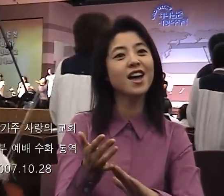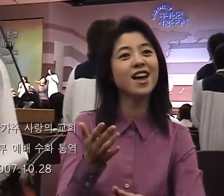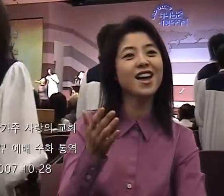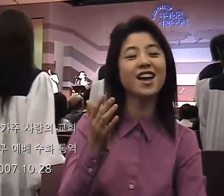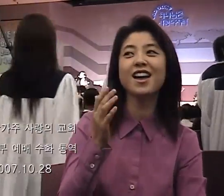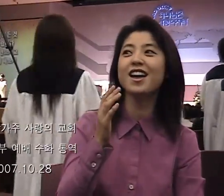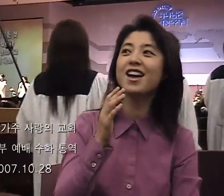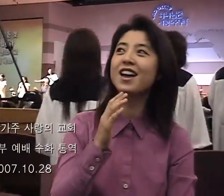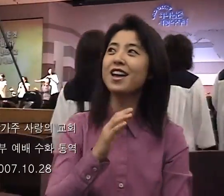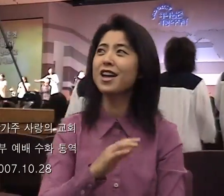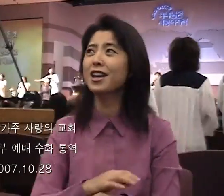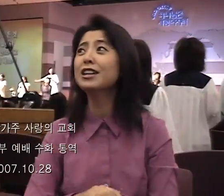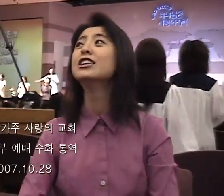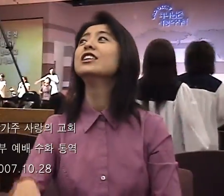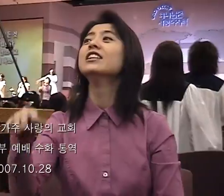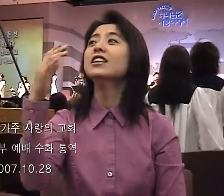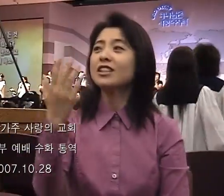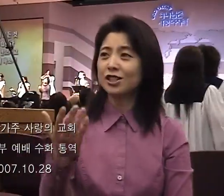없습니다.